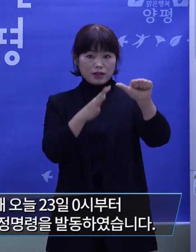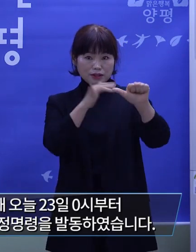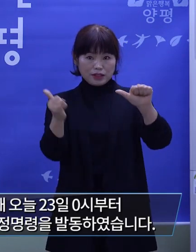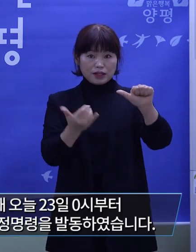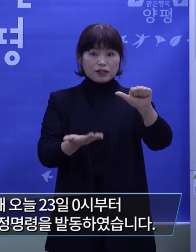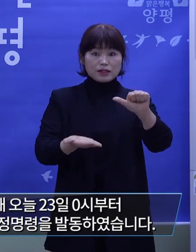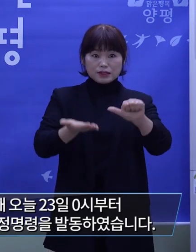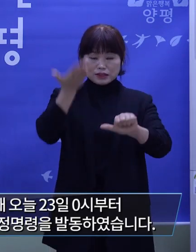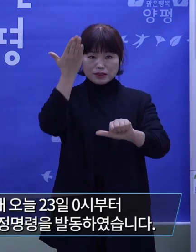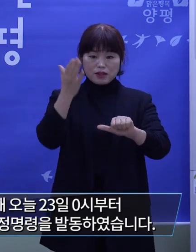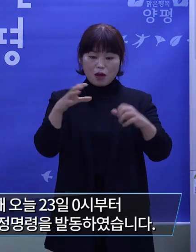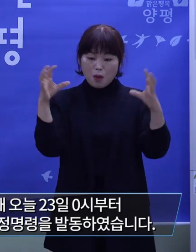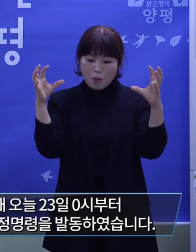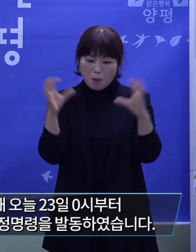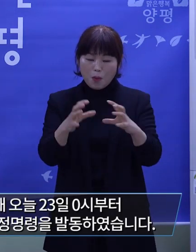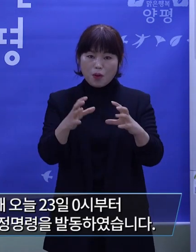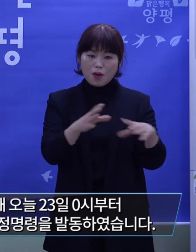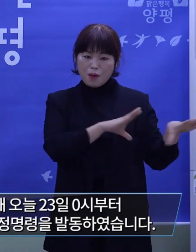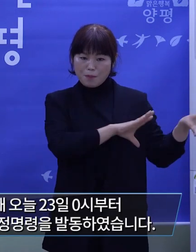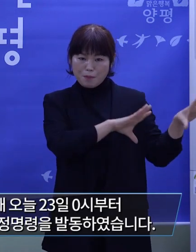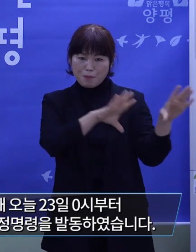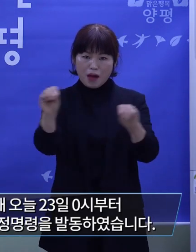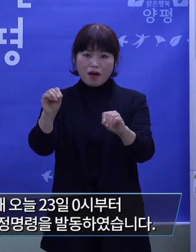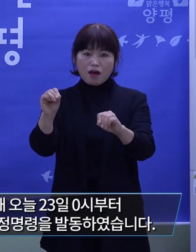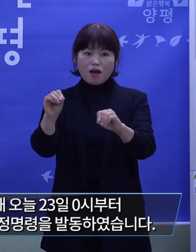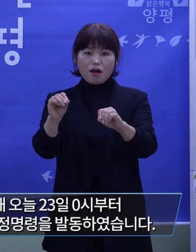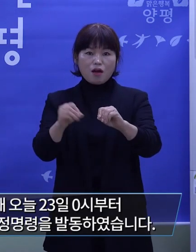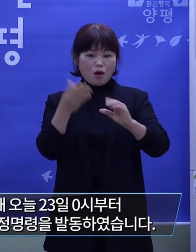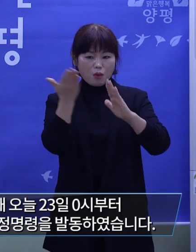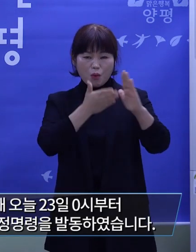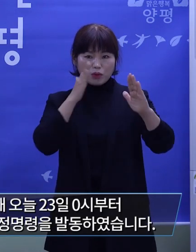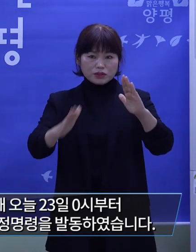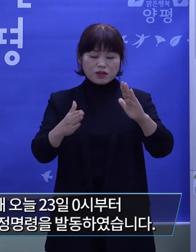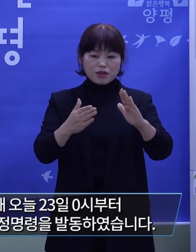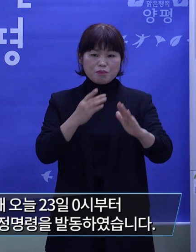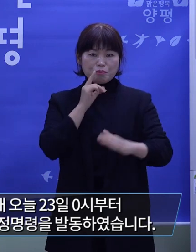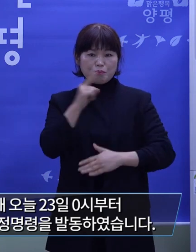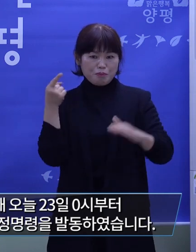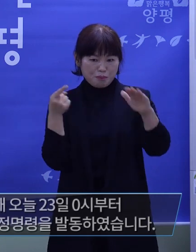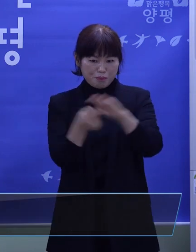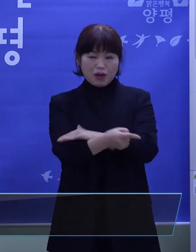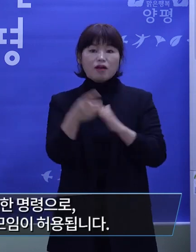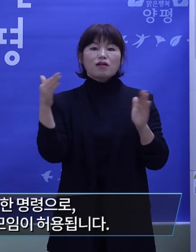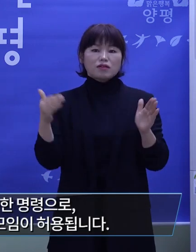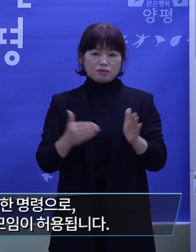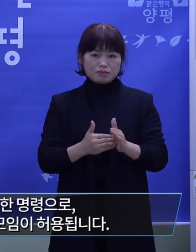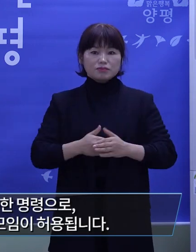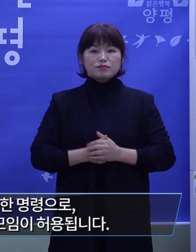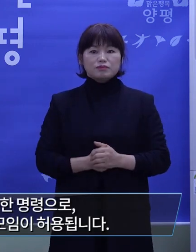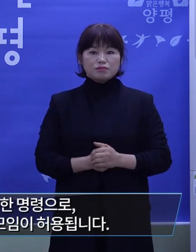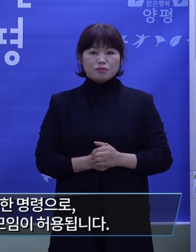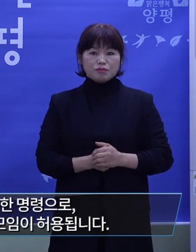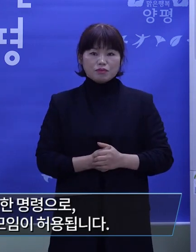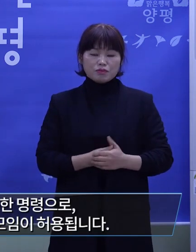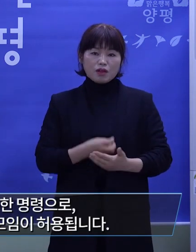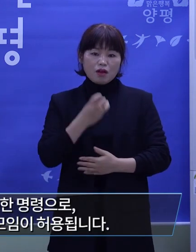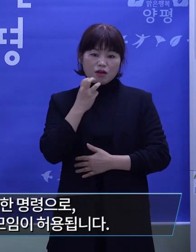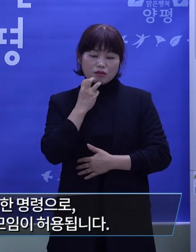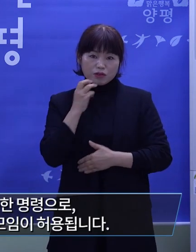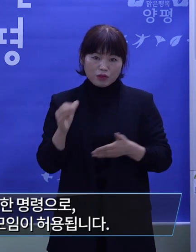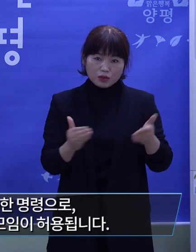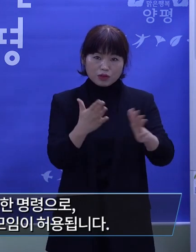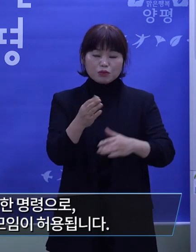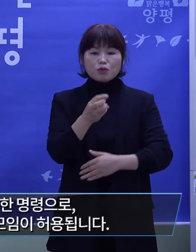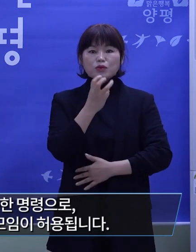모임을 금지하는 행정명령을 발동하였습니다. 경기도를 포함한 서울, 인천